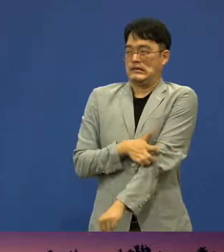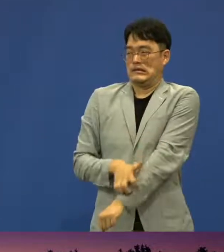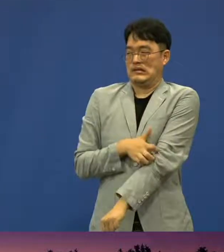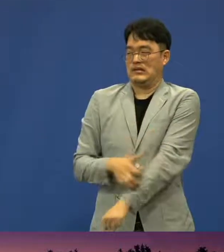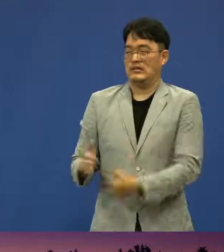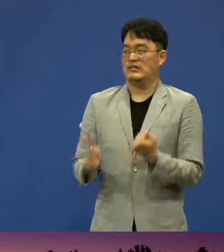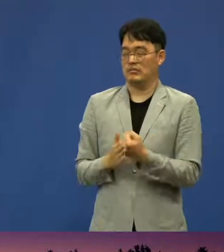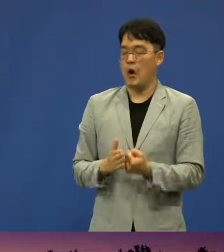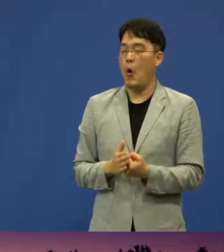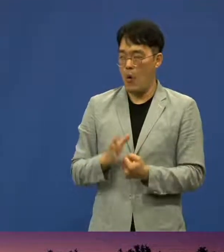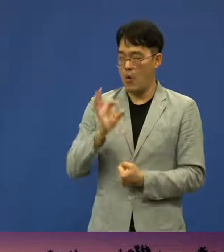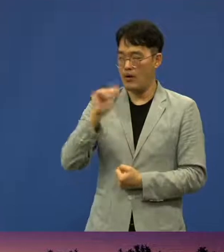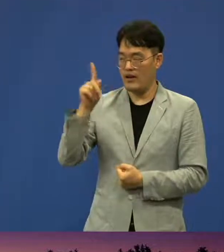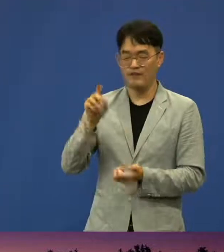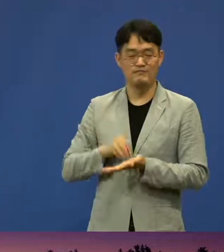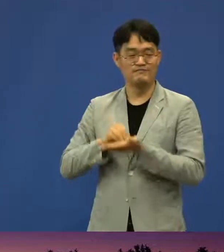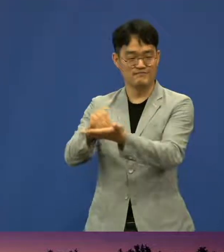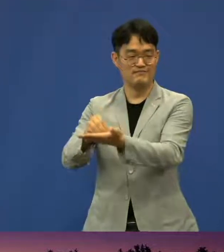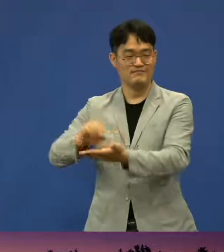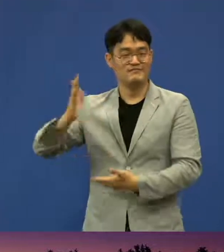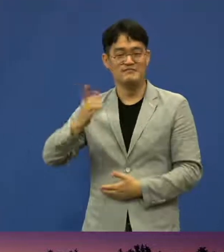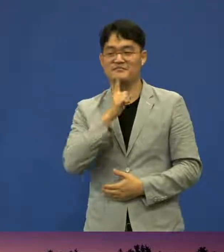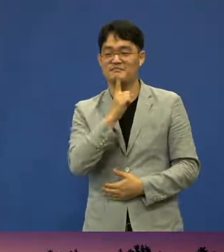그래서 등록을 했다. 근데 그